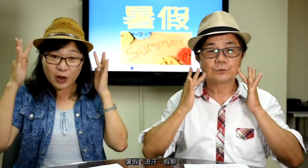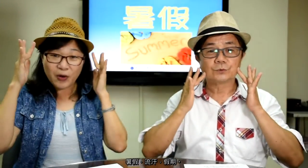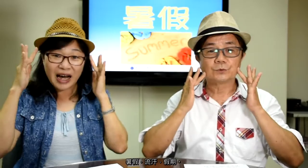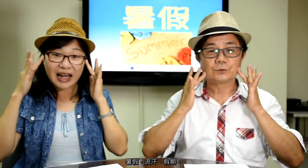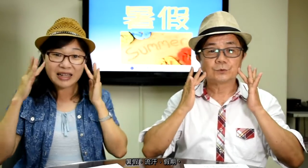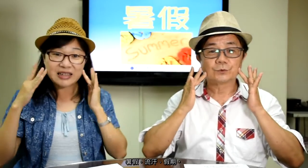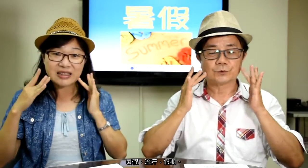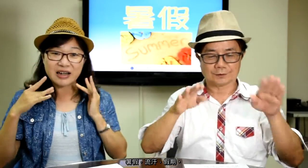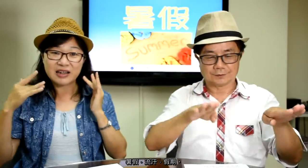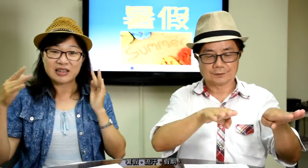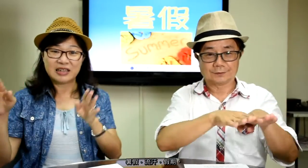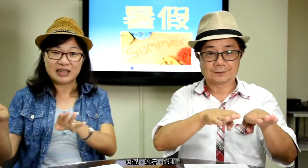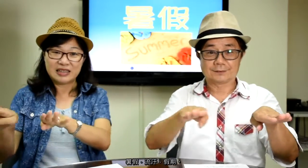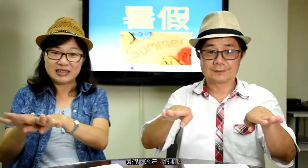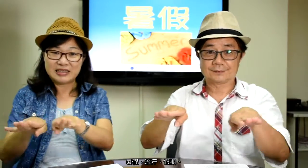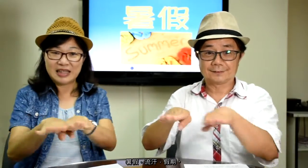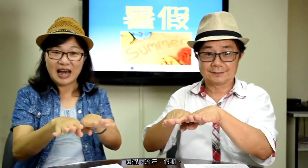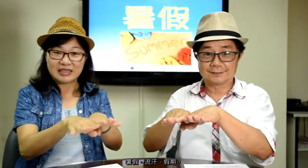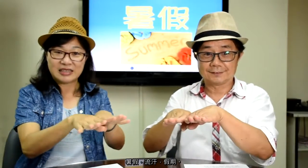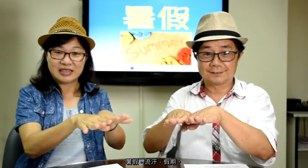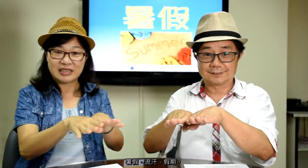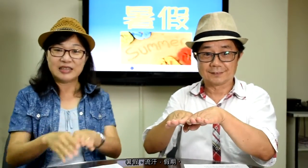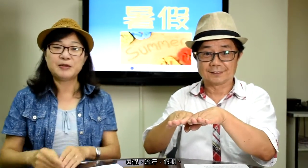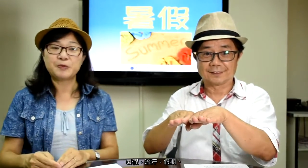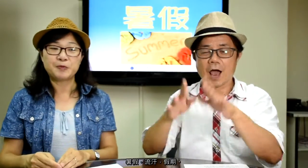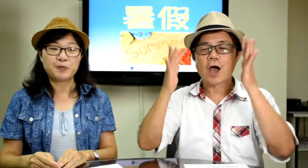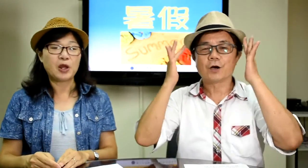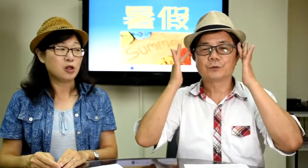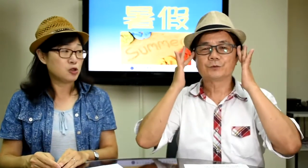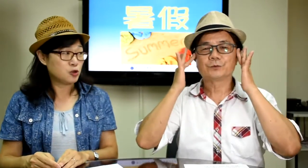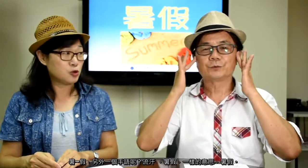流汗，假期，暑